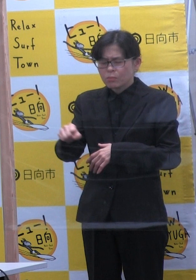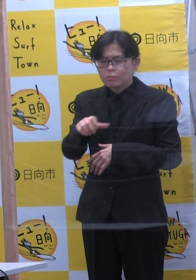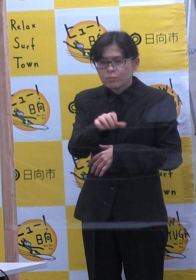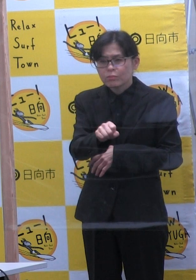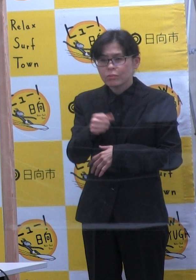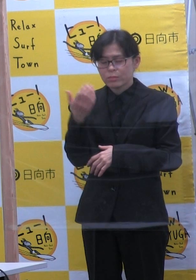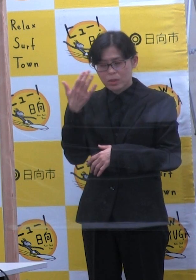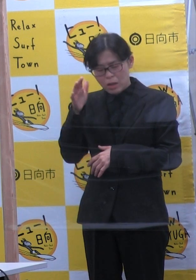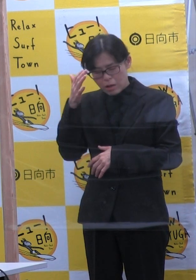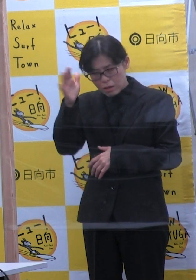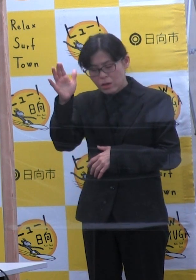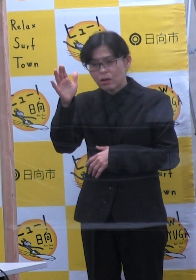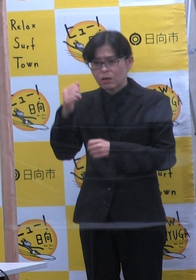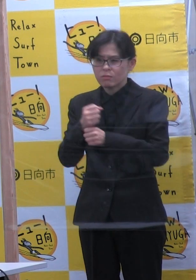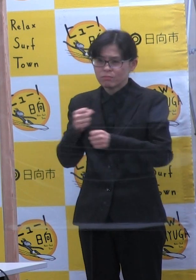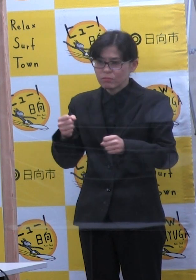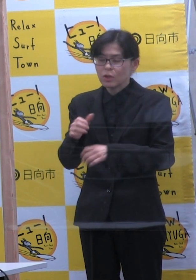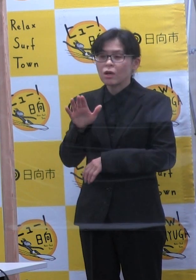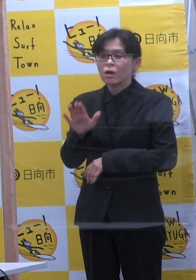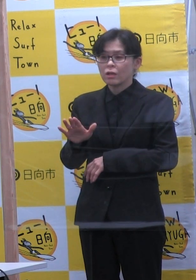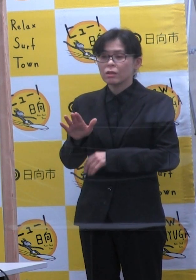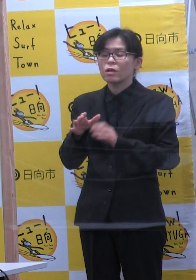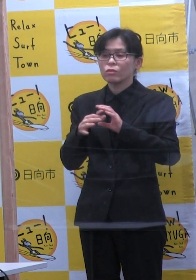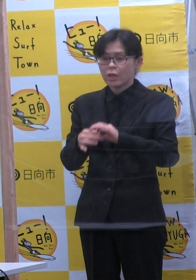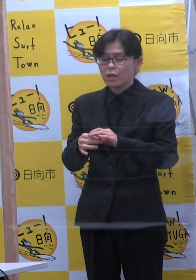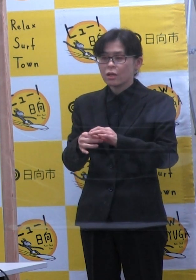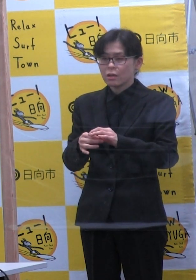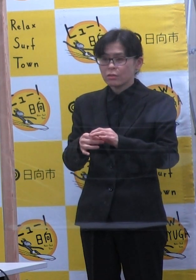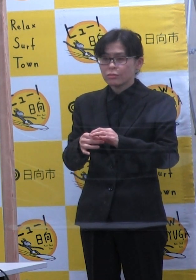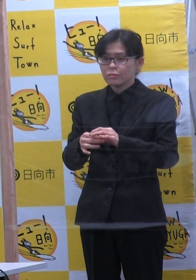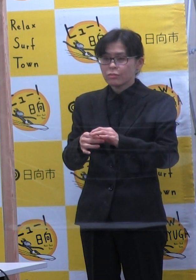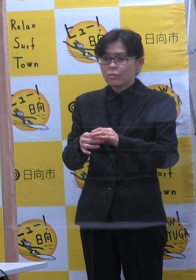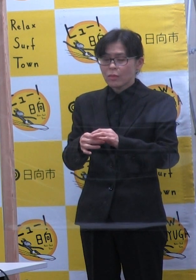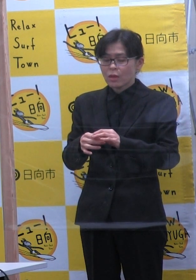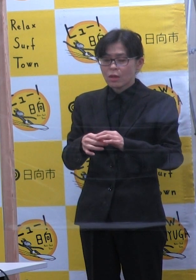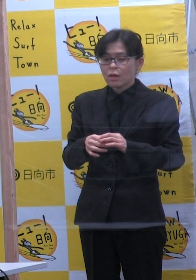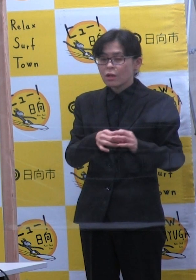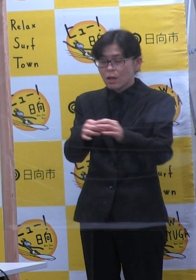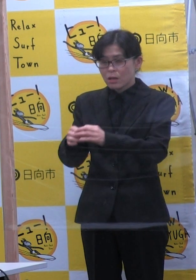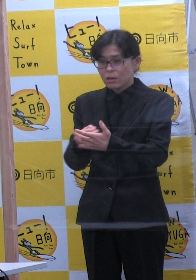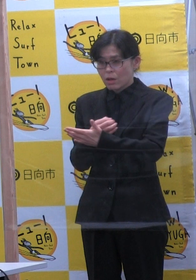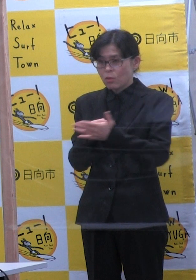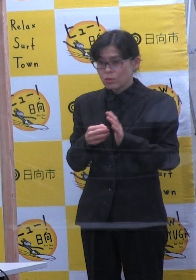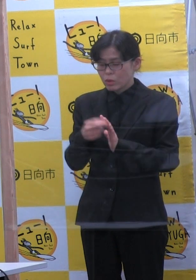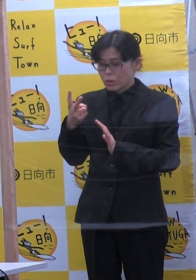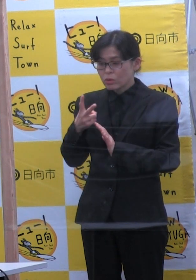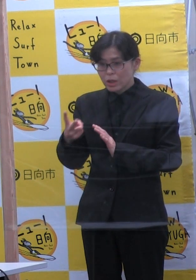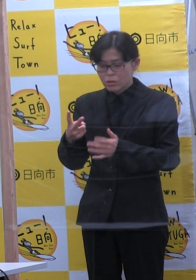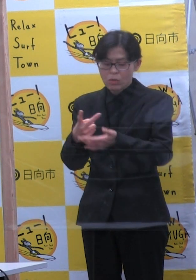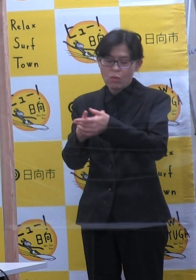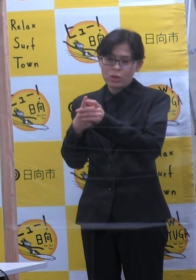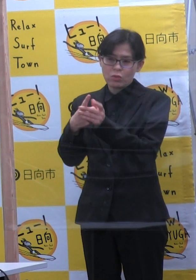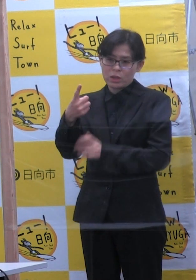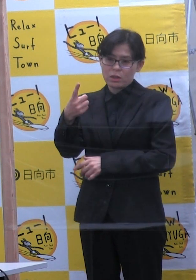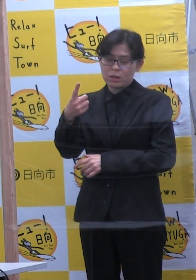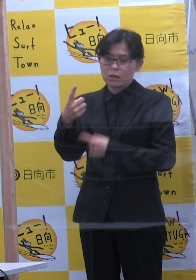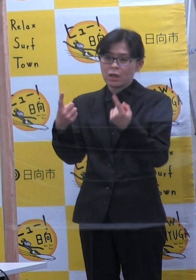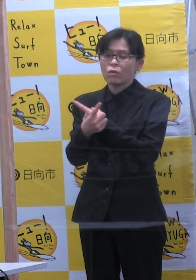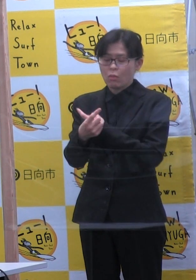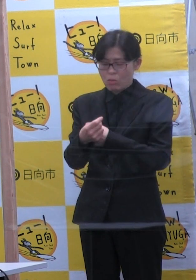が困難な事態が生じていたことから、連帯保証人2人を1人に変更